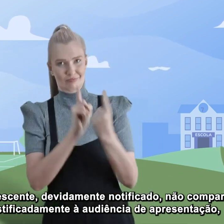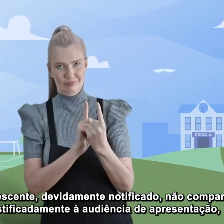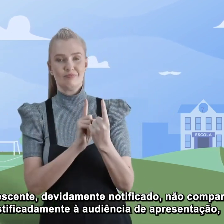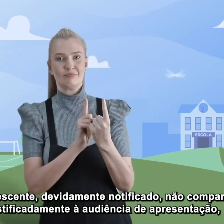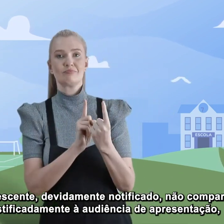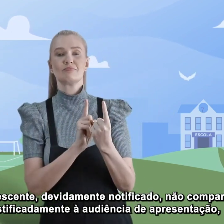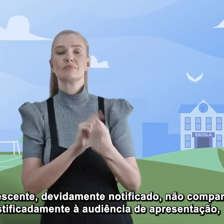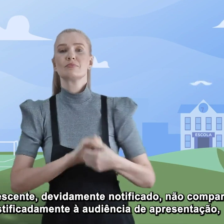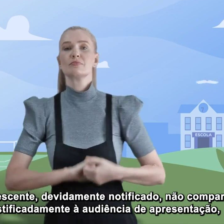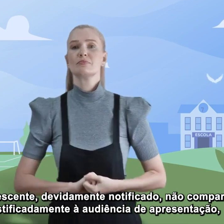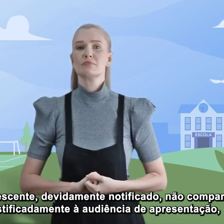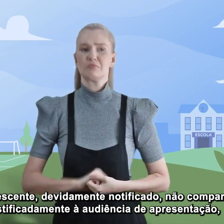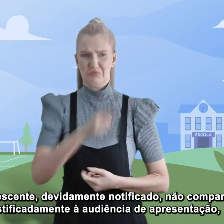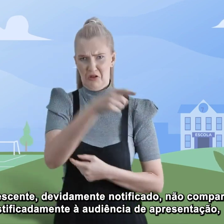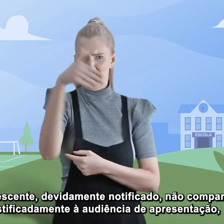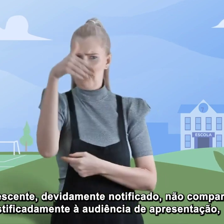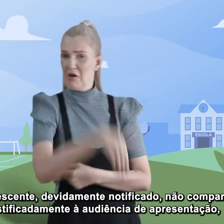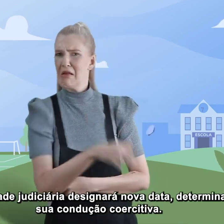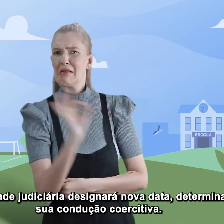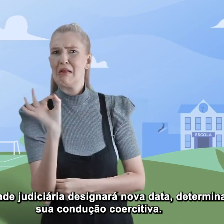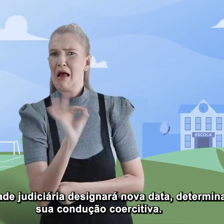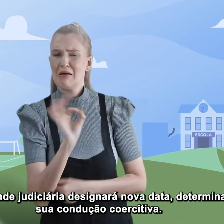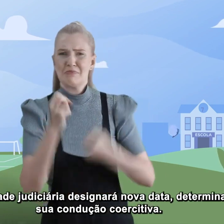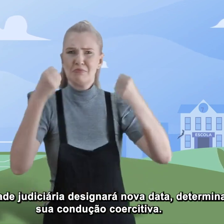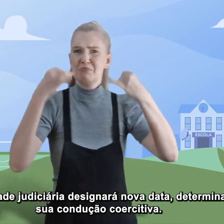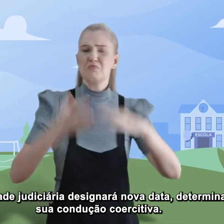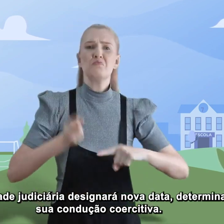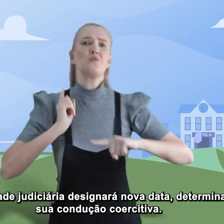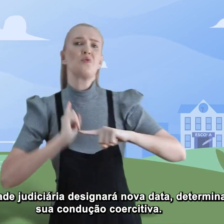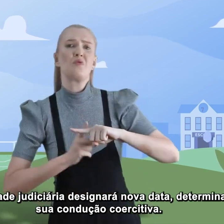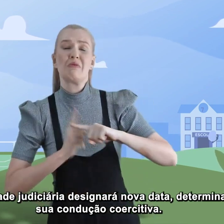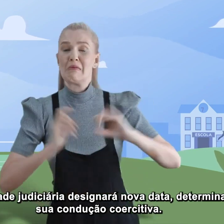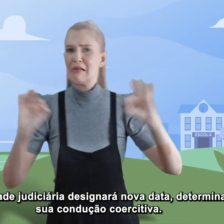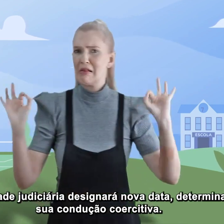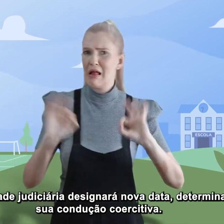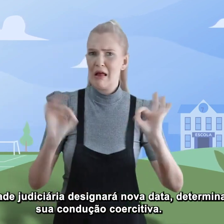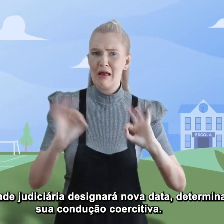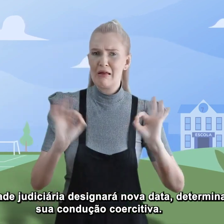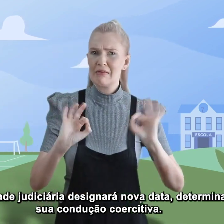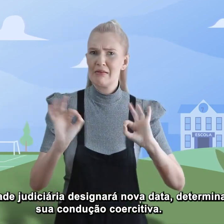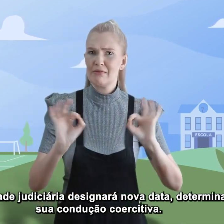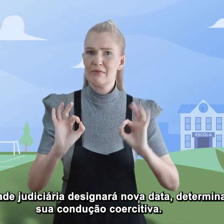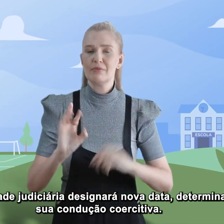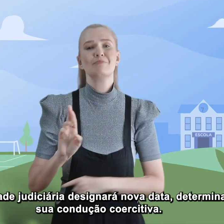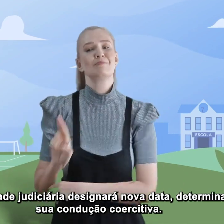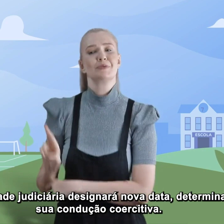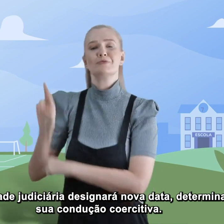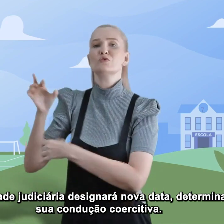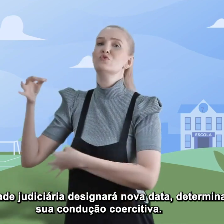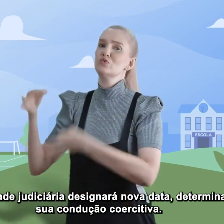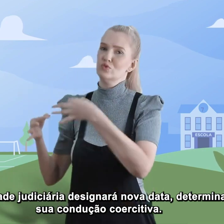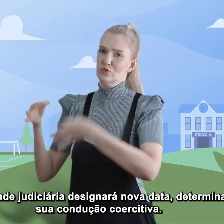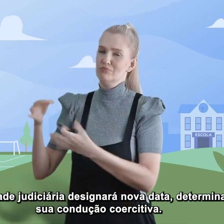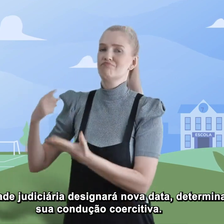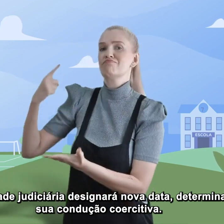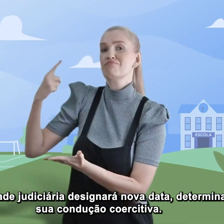injustificadamente à audiência de apresentação, a autoridade judiciária designará nova data, determinando sua condução